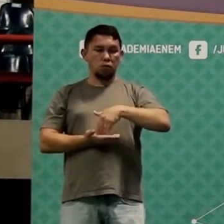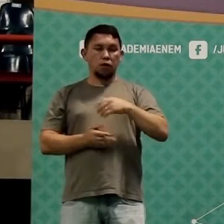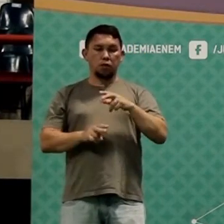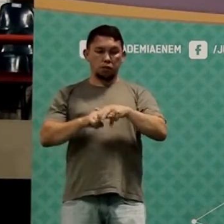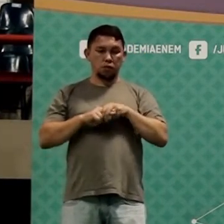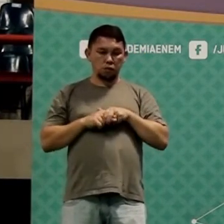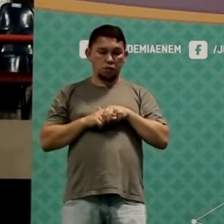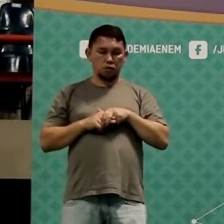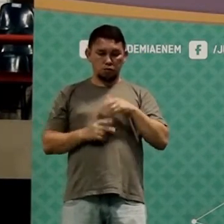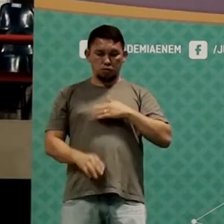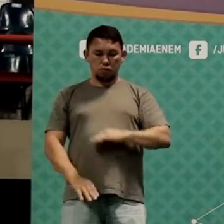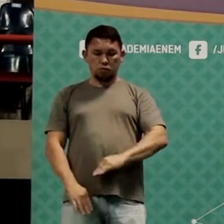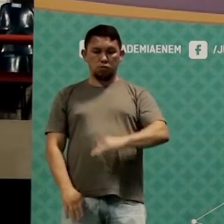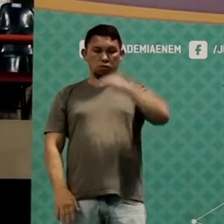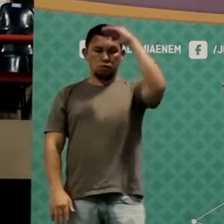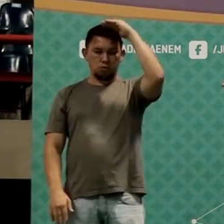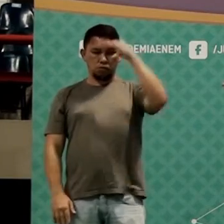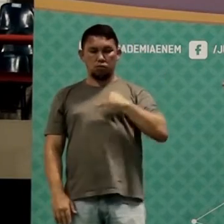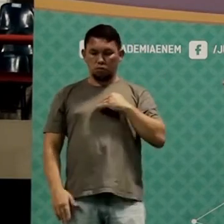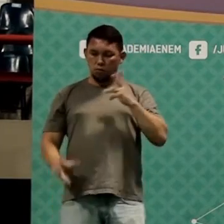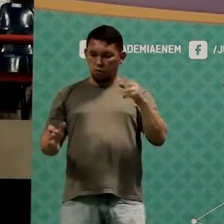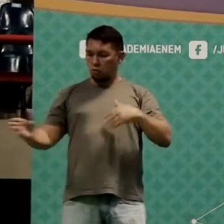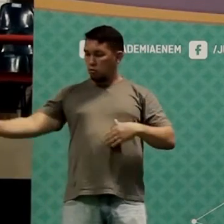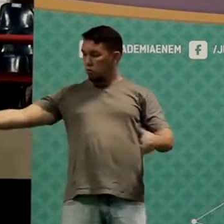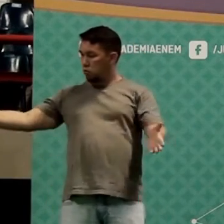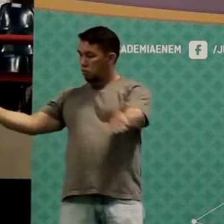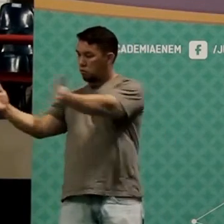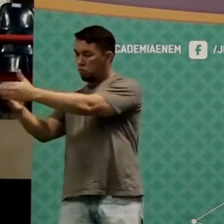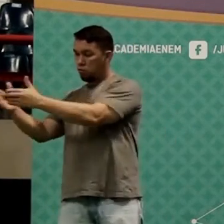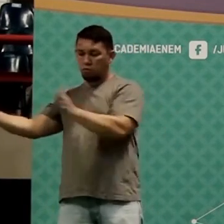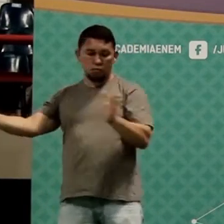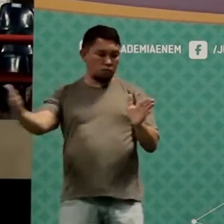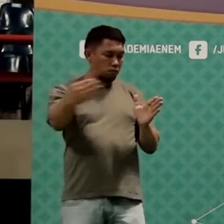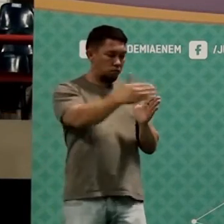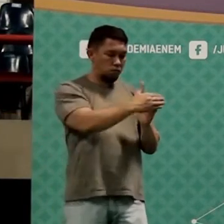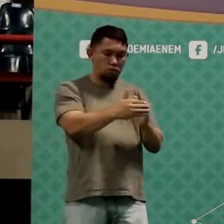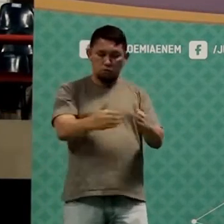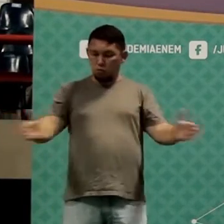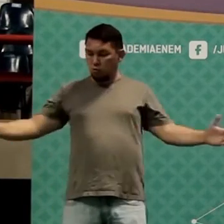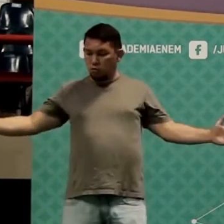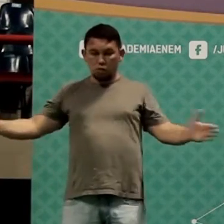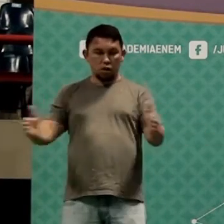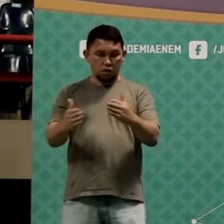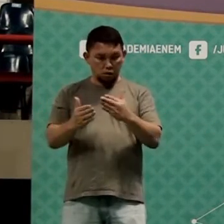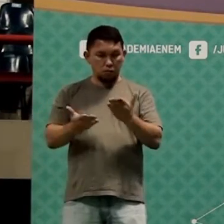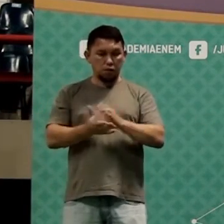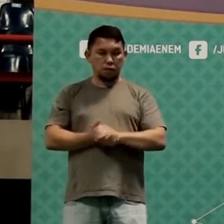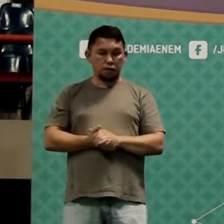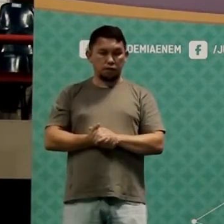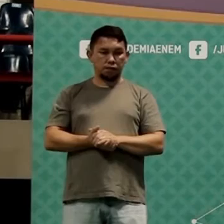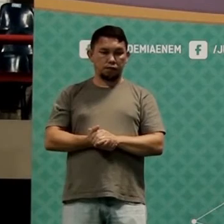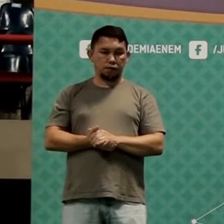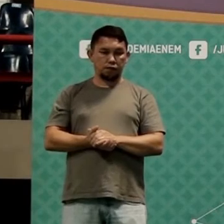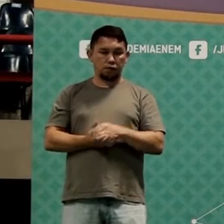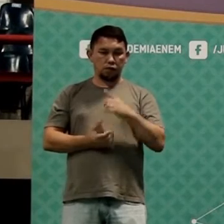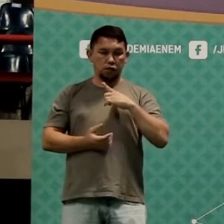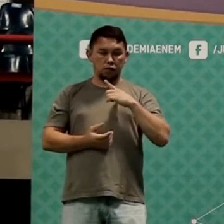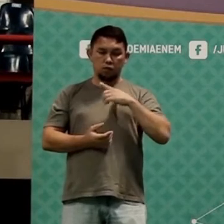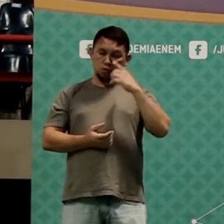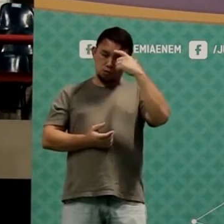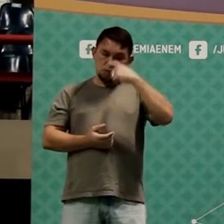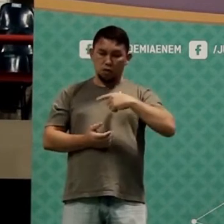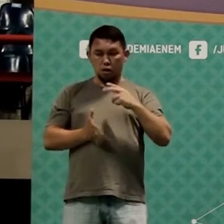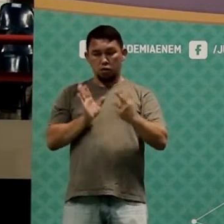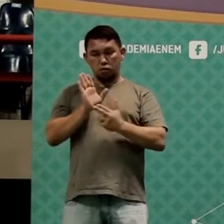humano, a altura do ser humano, é a extensão do dedo dele de uma ponta a outra, com os braços abertos. Para o Leonardo